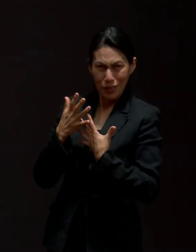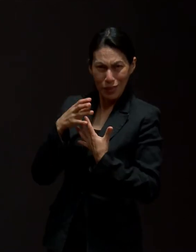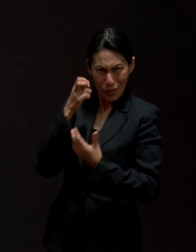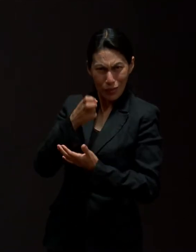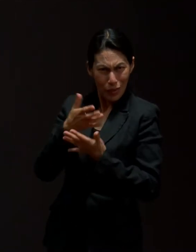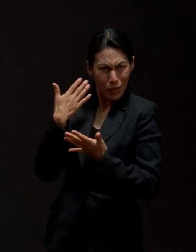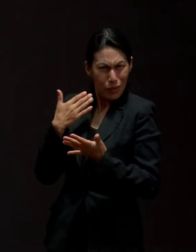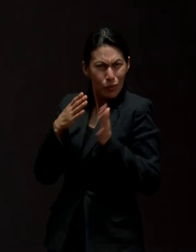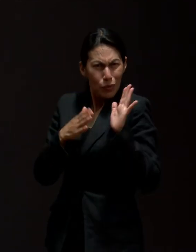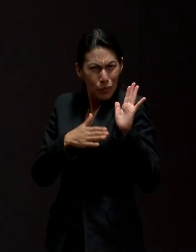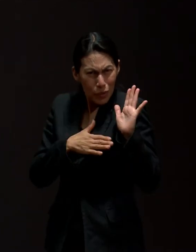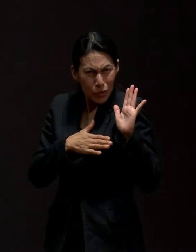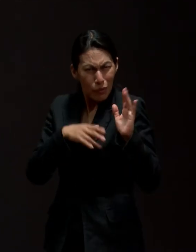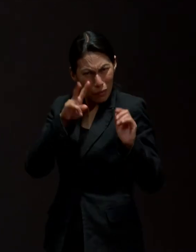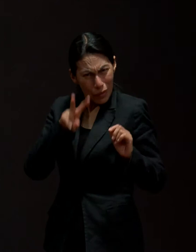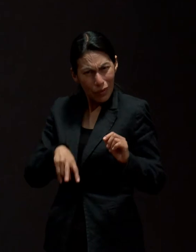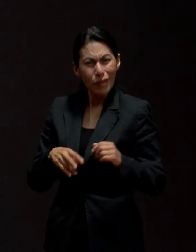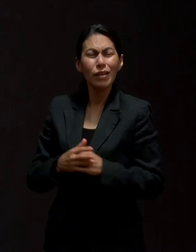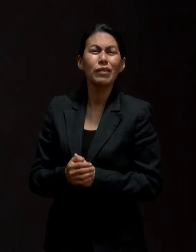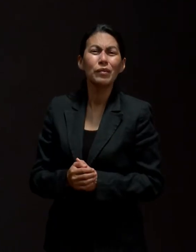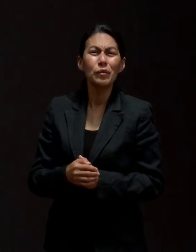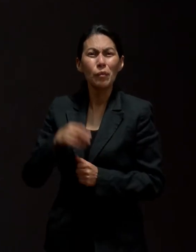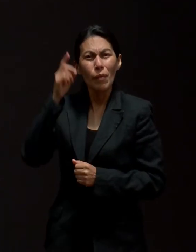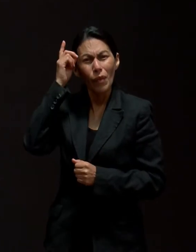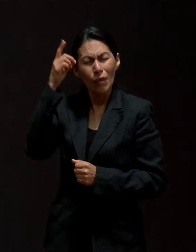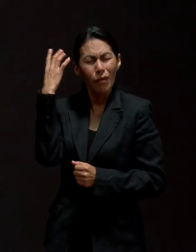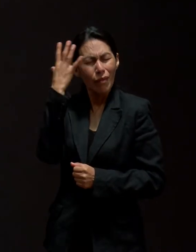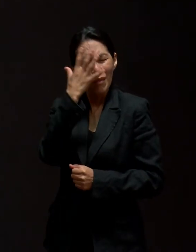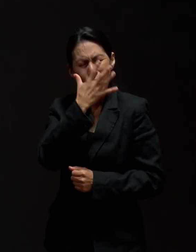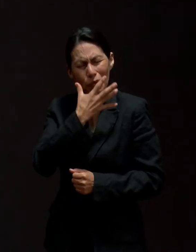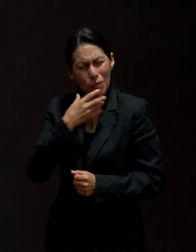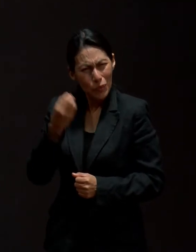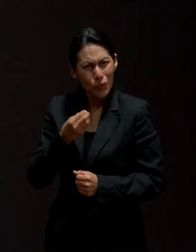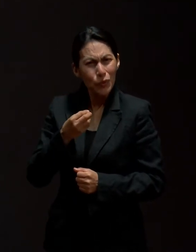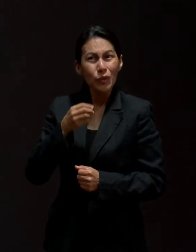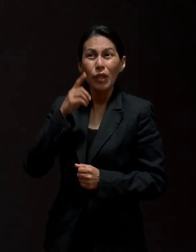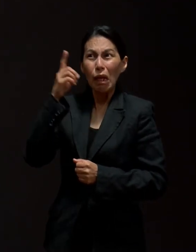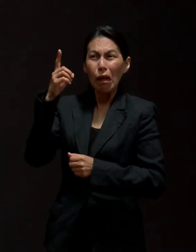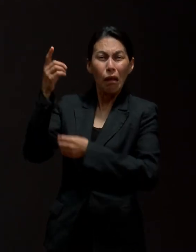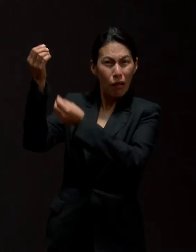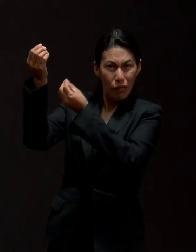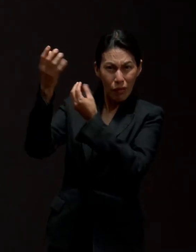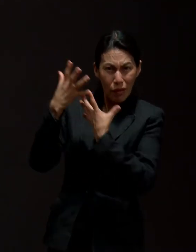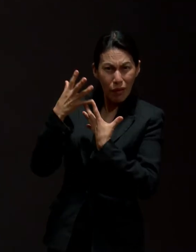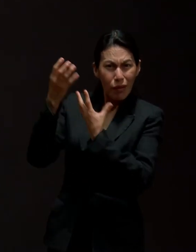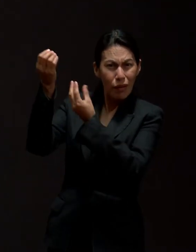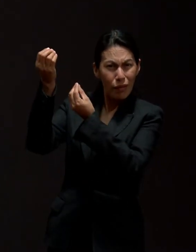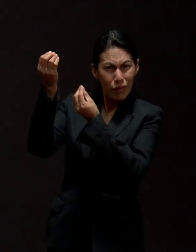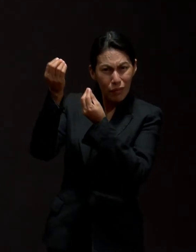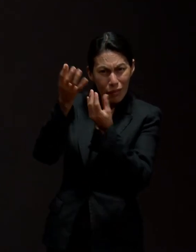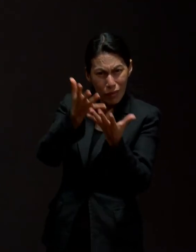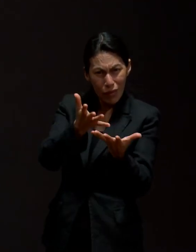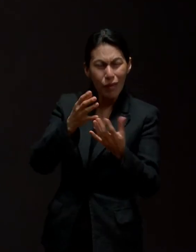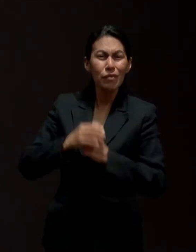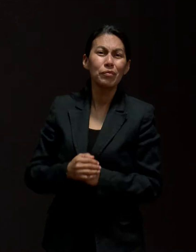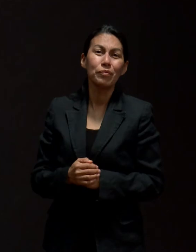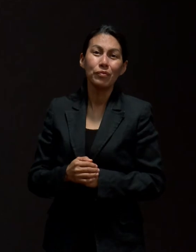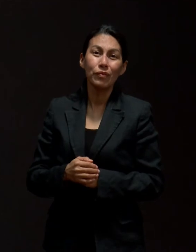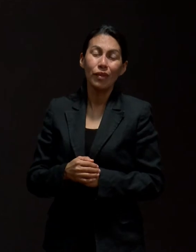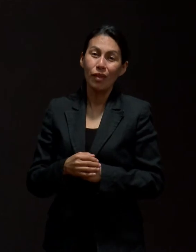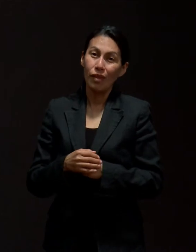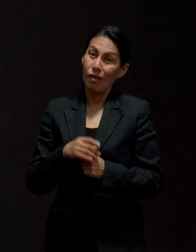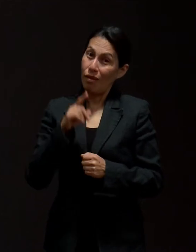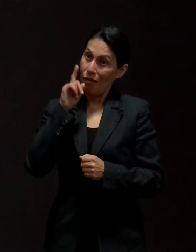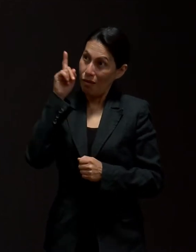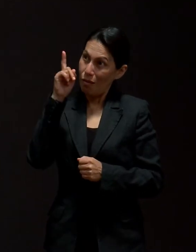si no dudáramos. Dios es maravillosamente un gran dador. Y es además nuestro